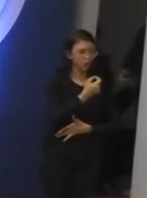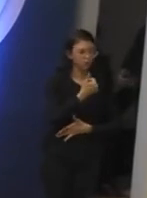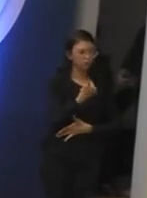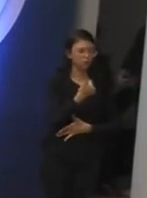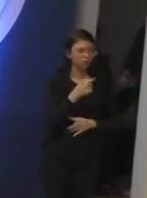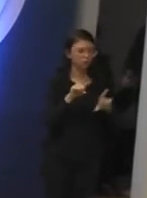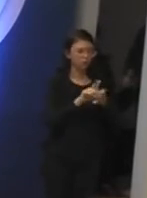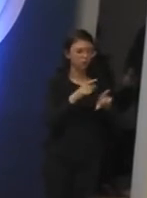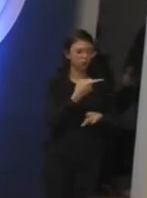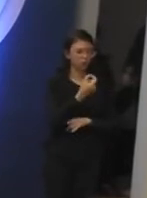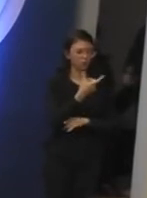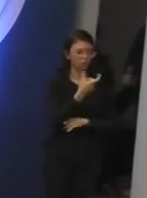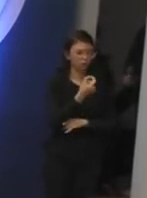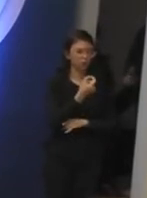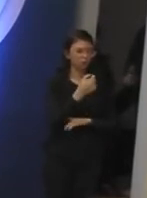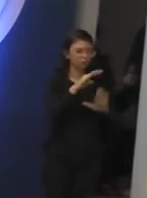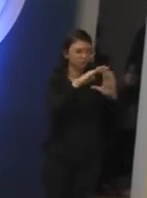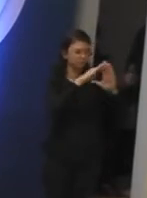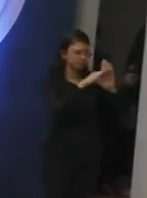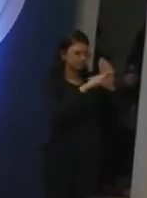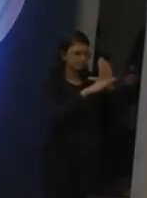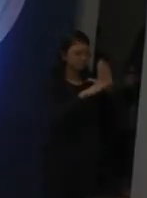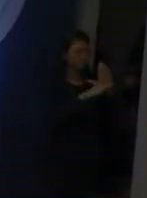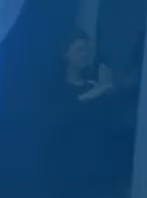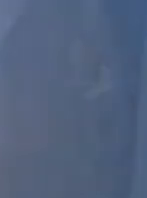2020, por ordem alfabética, são...